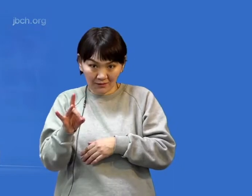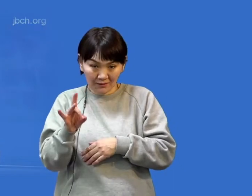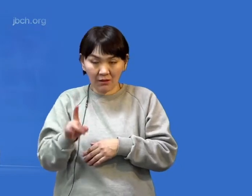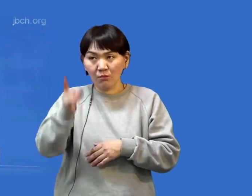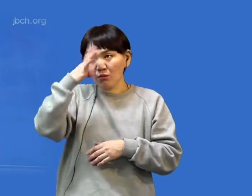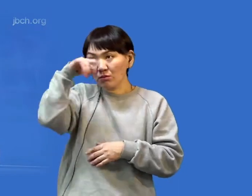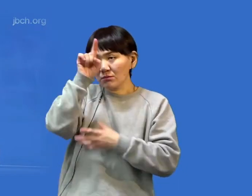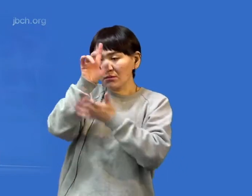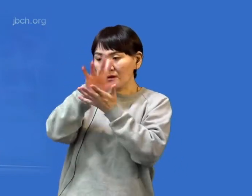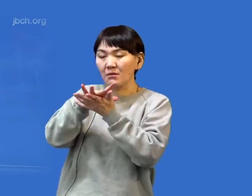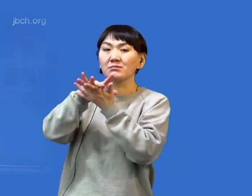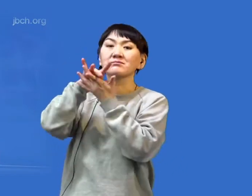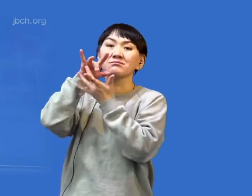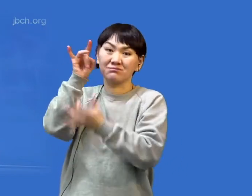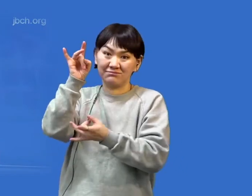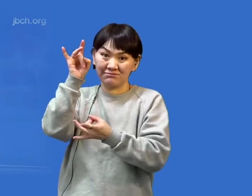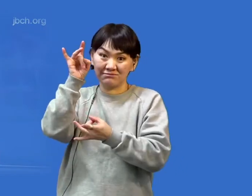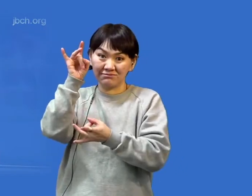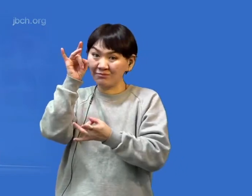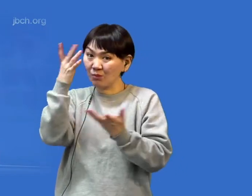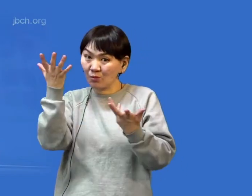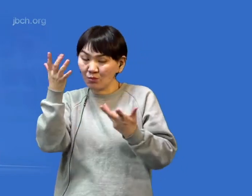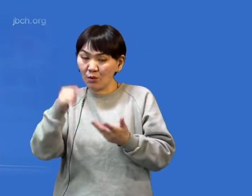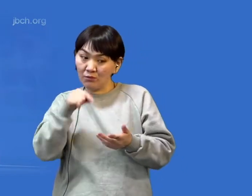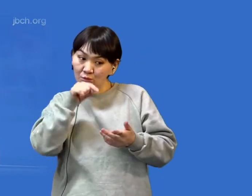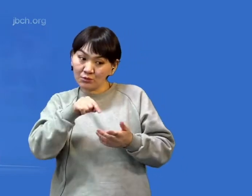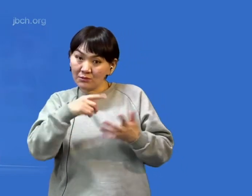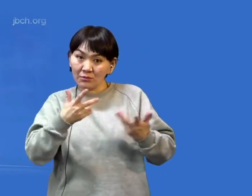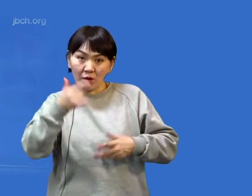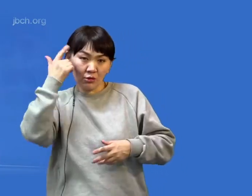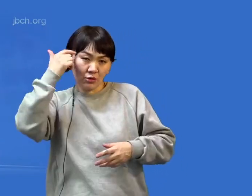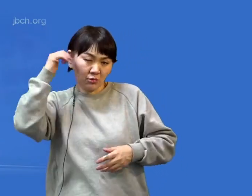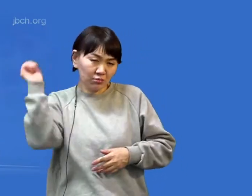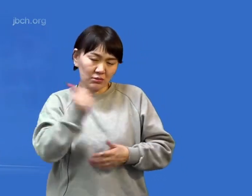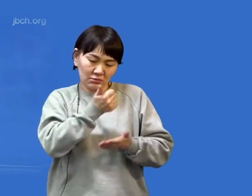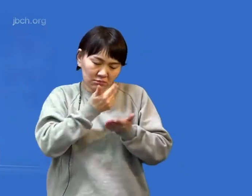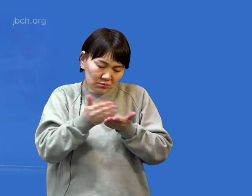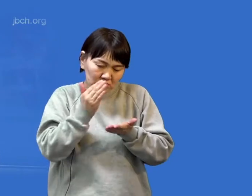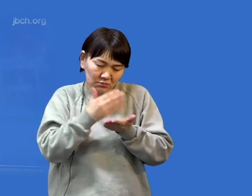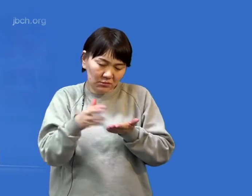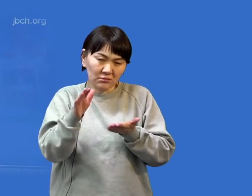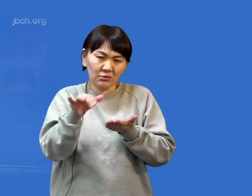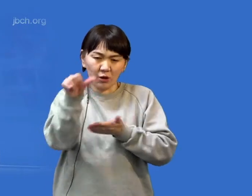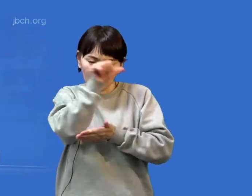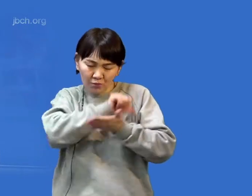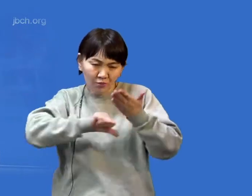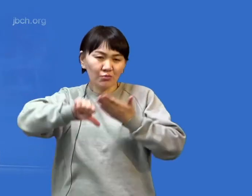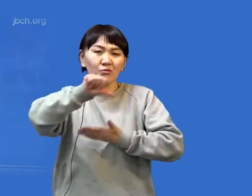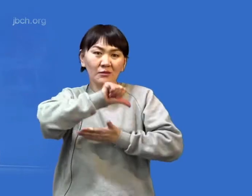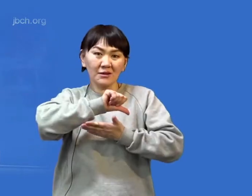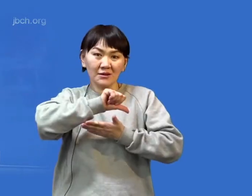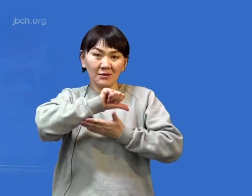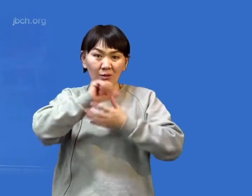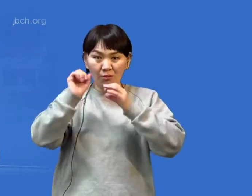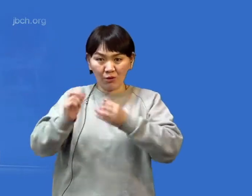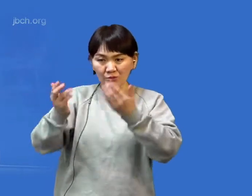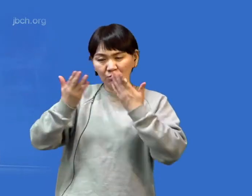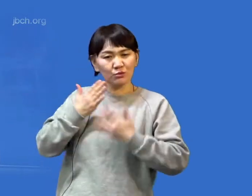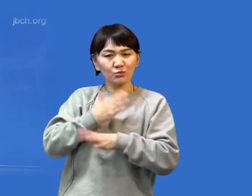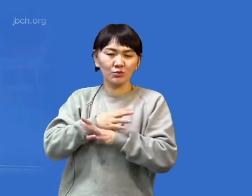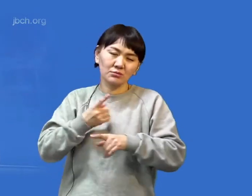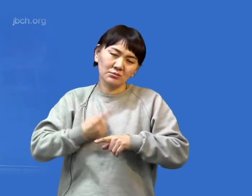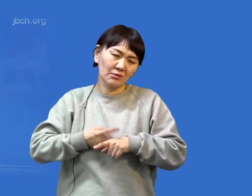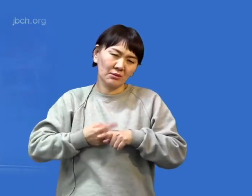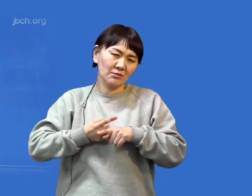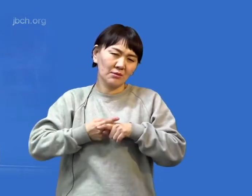сүнс үгээр өдөр бүр түүнийг шинчилж бүрэн дүүрэн болсоор дахин ирэх